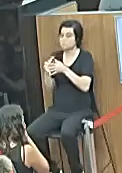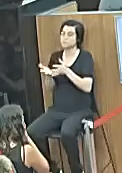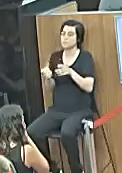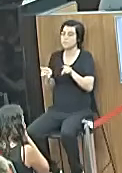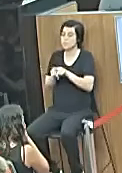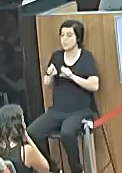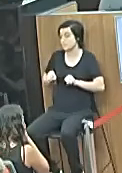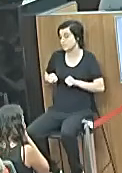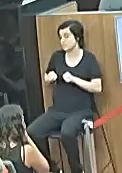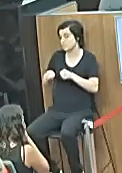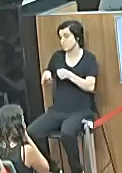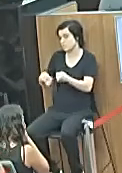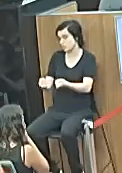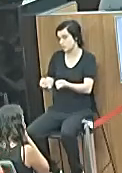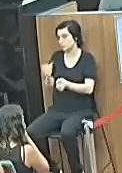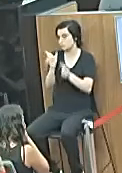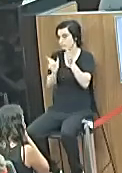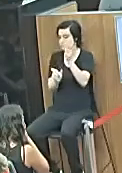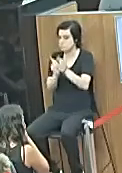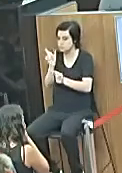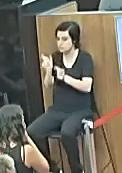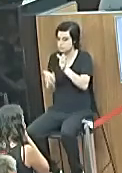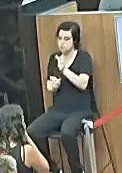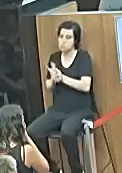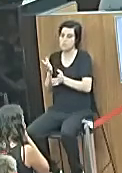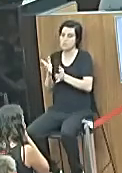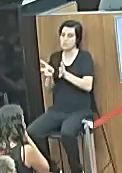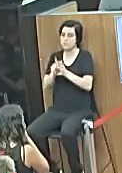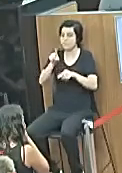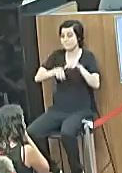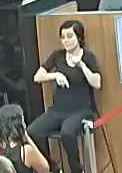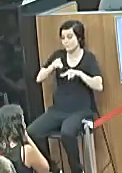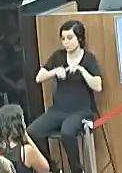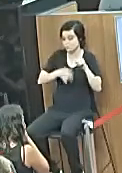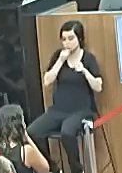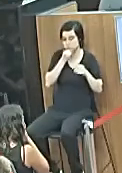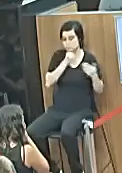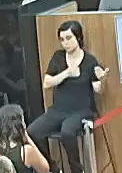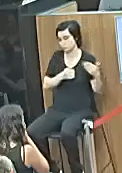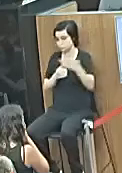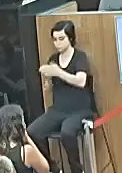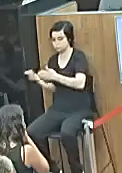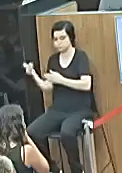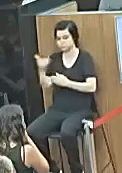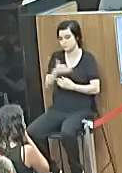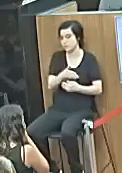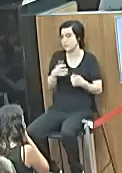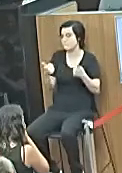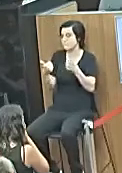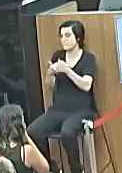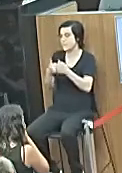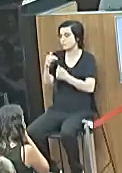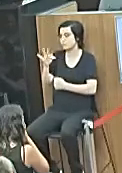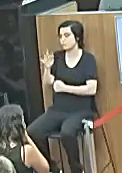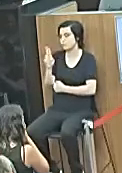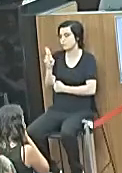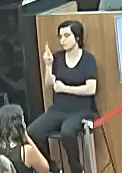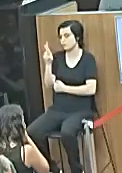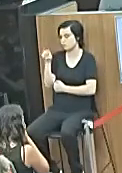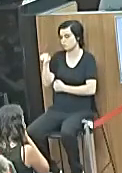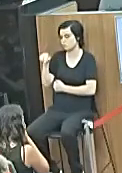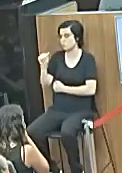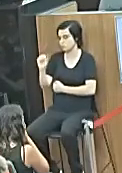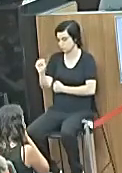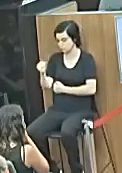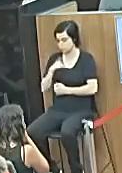na mobilidade de pessoas e de produtos entre municípios do lago de furnas por meio da